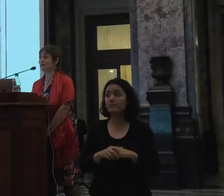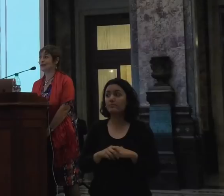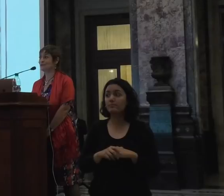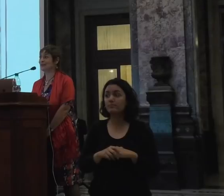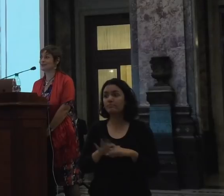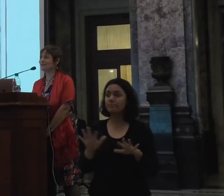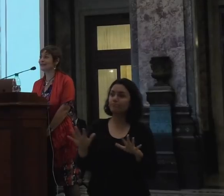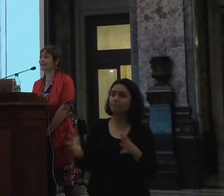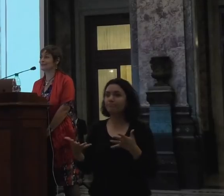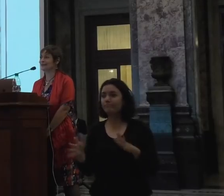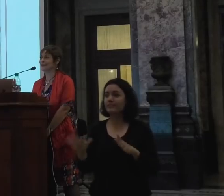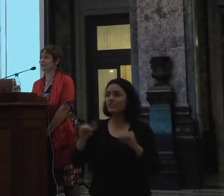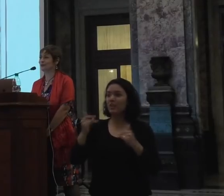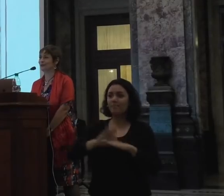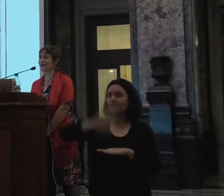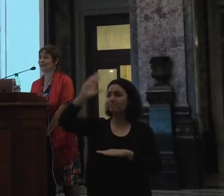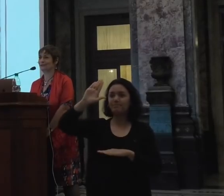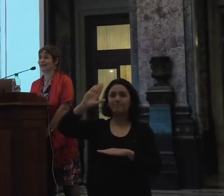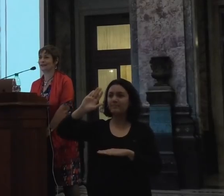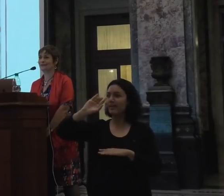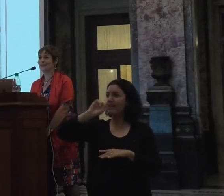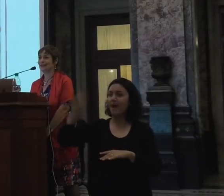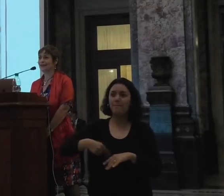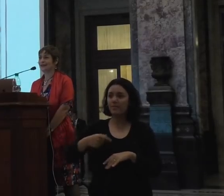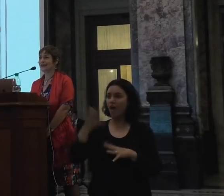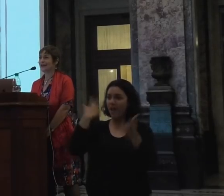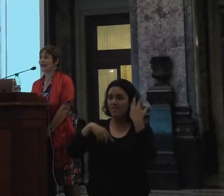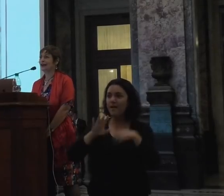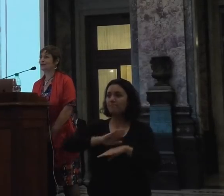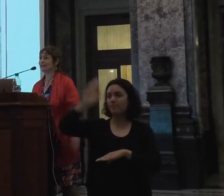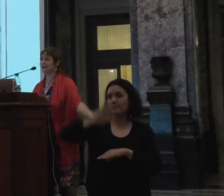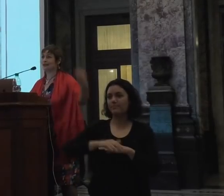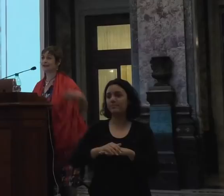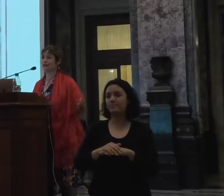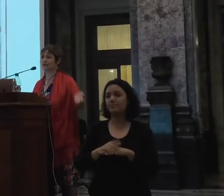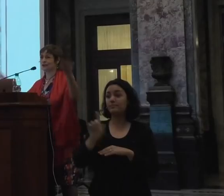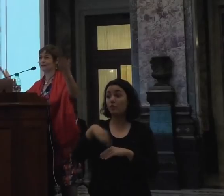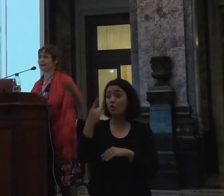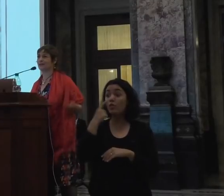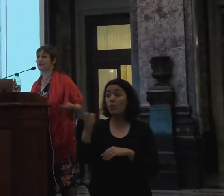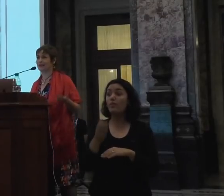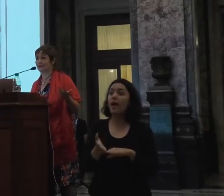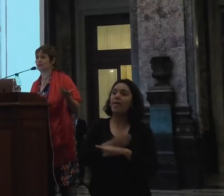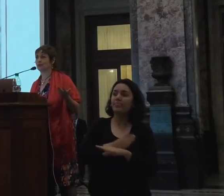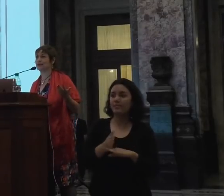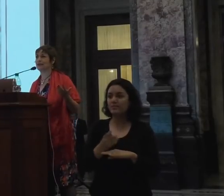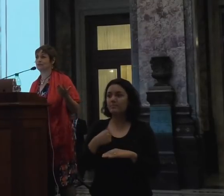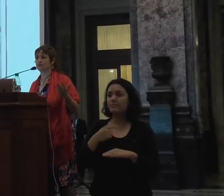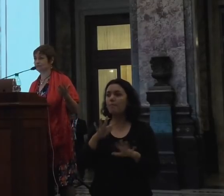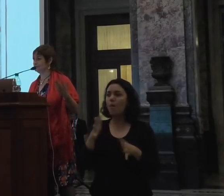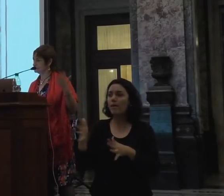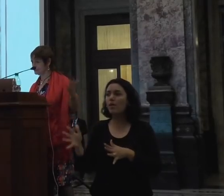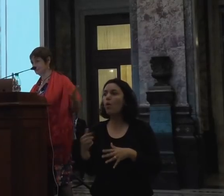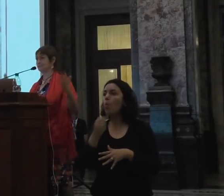Ah, hubo unas manos inmediatamente en el momento que dije animal. Ahora, los que ya lo habían reconocido, levanten la mano para que vean por dónde